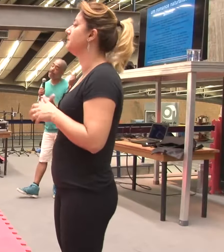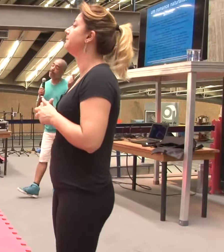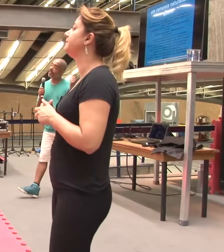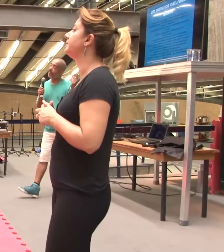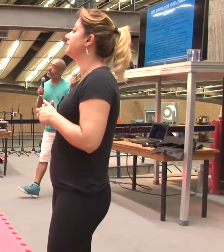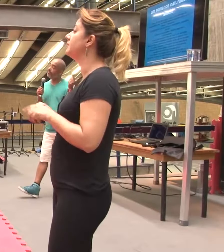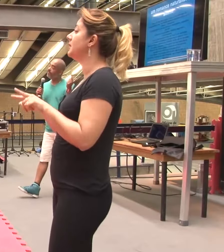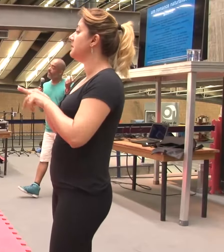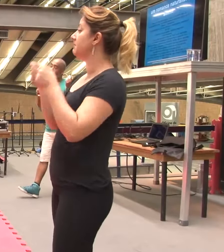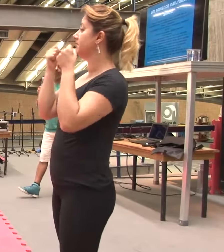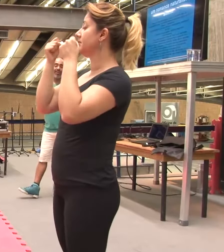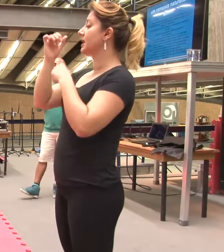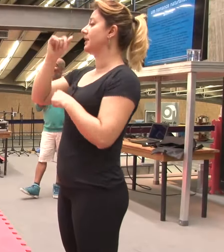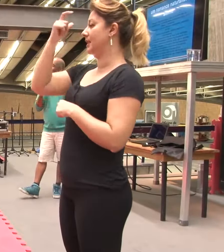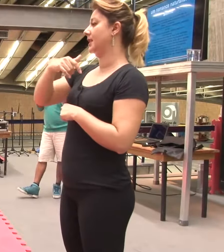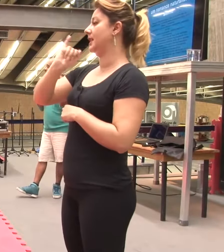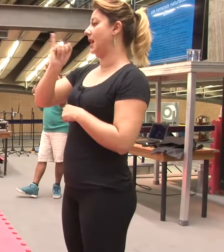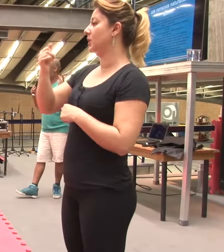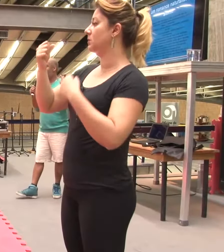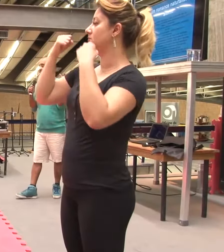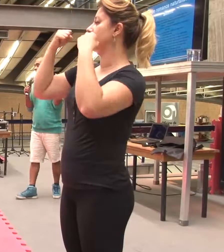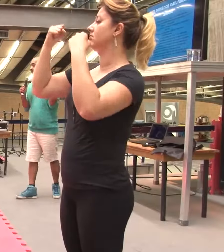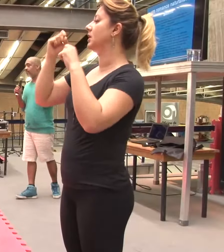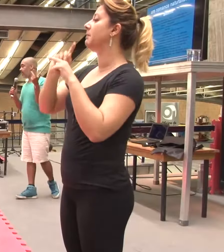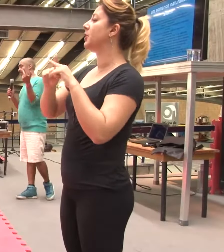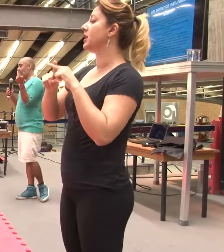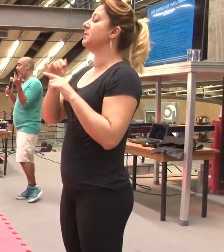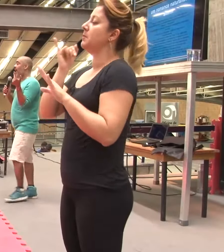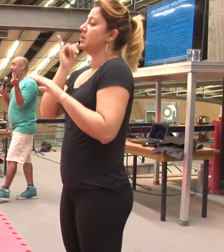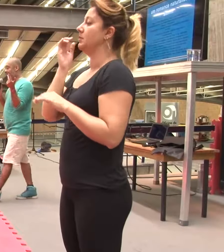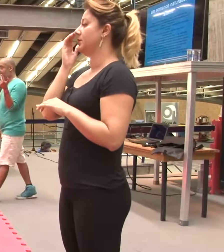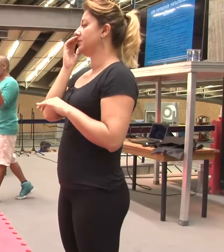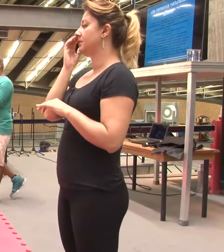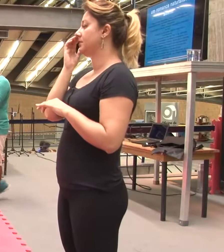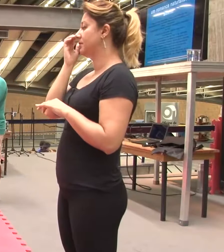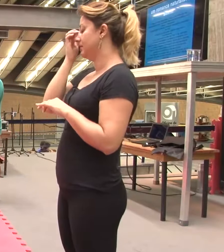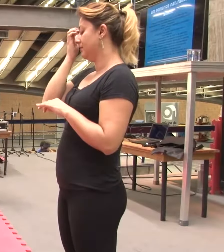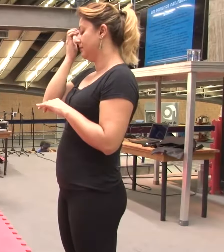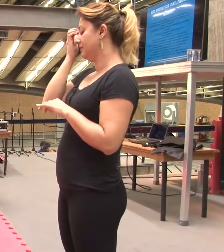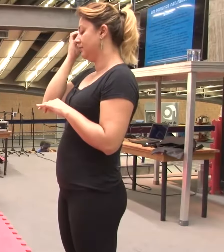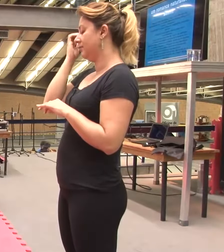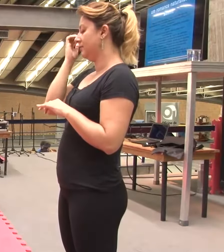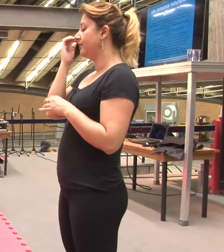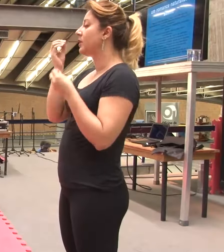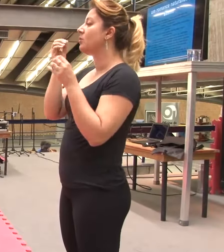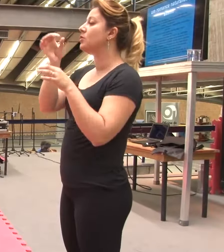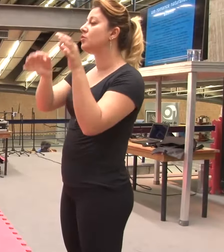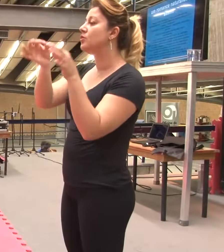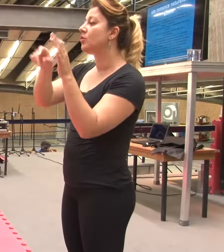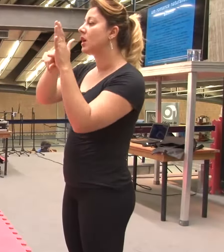Ele é prepotente, porque ele não se reserva, por exemplo, a tecer juízos com